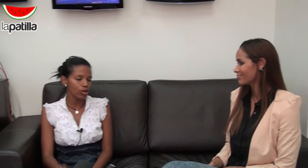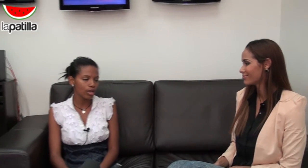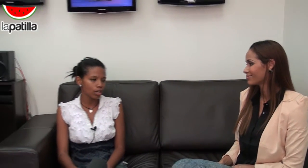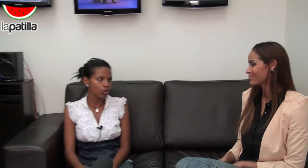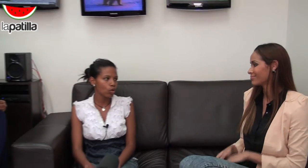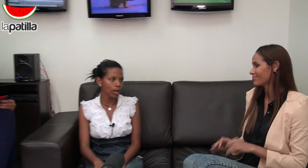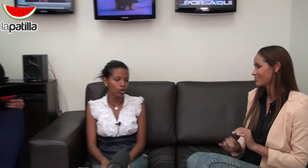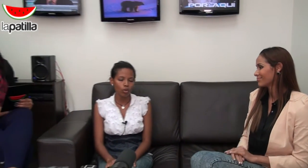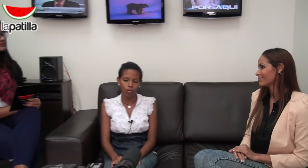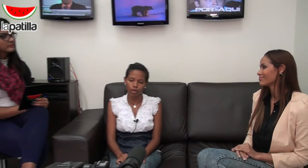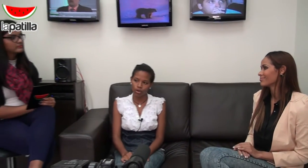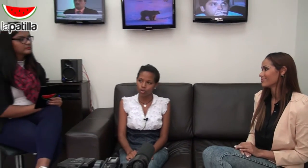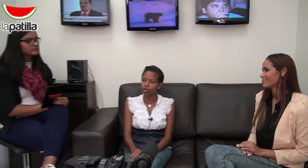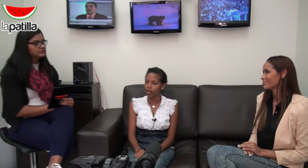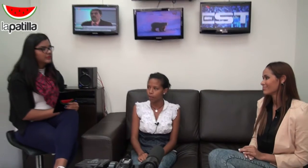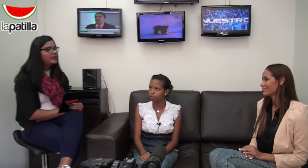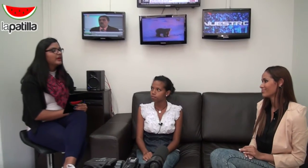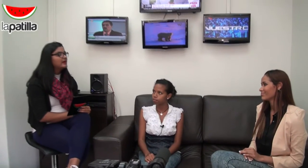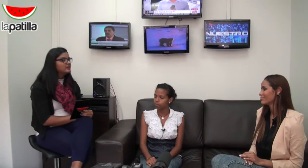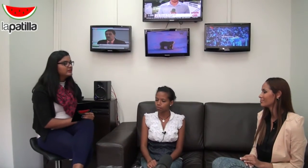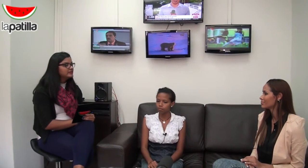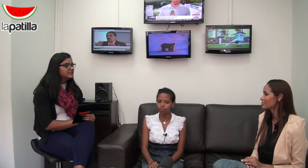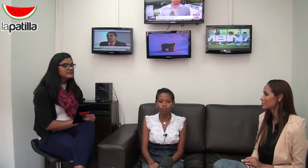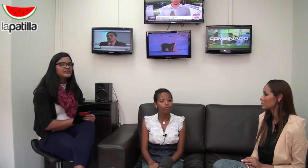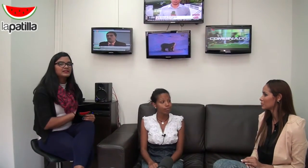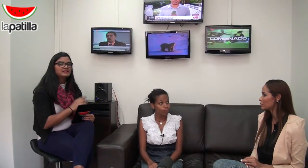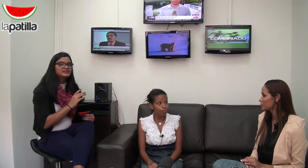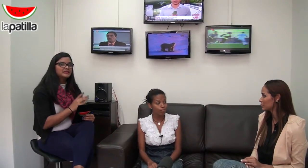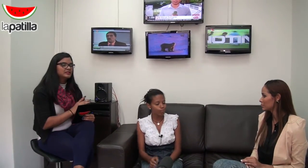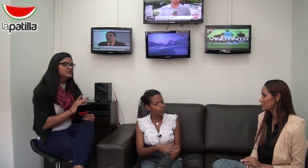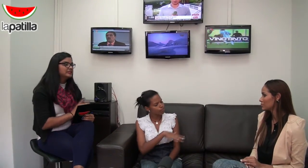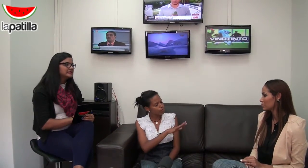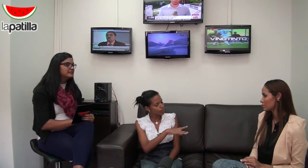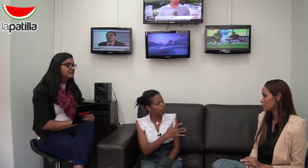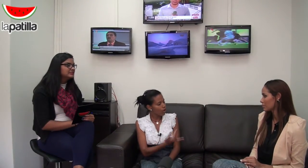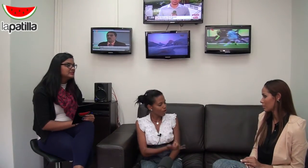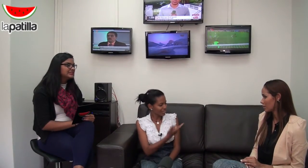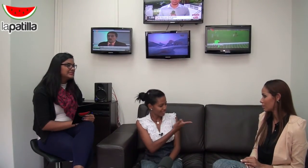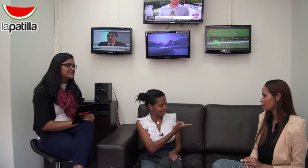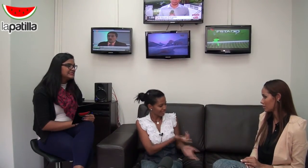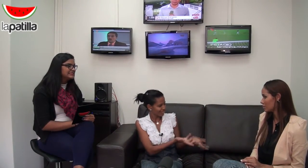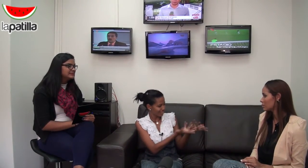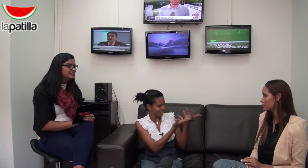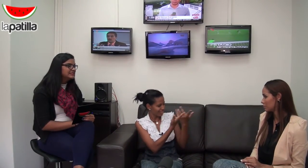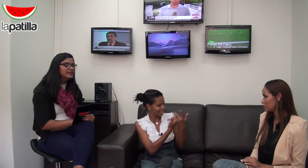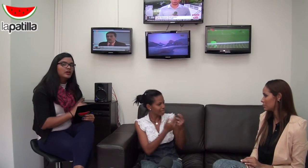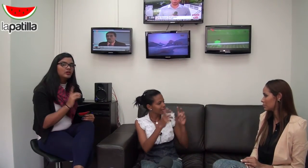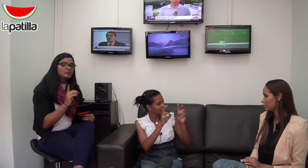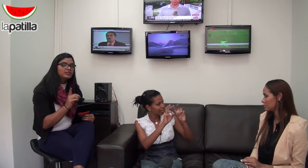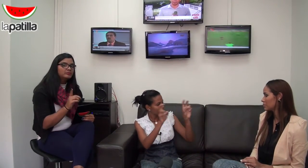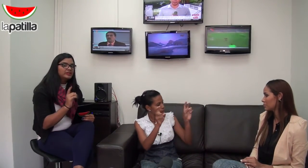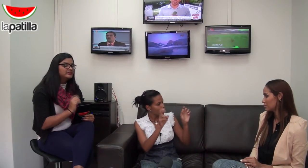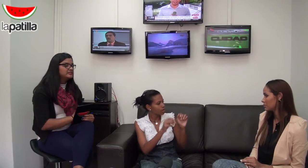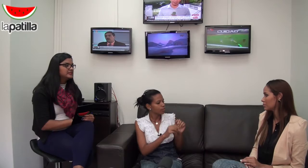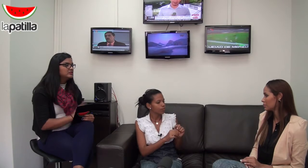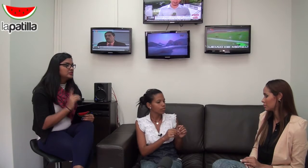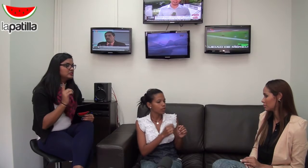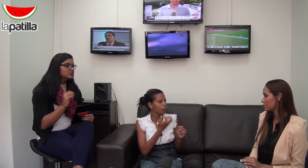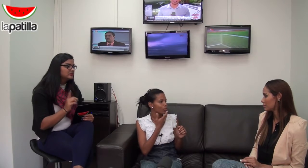de los derechos humanos como personas sordas. Ahora Vanessa, ya que nos estás hablando de este tema, ¿cómo le puedes decir a los niños que